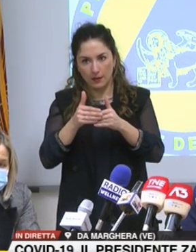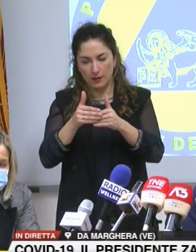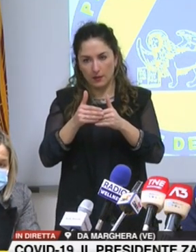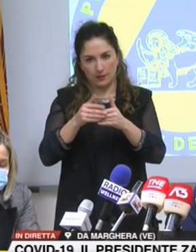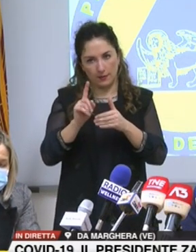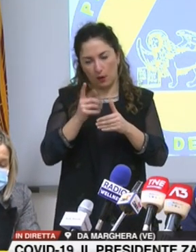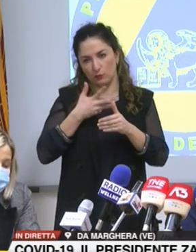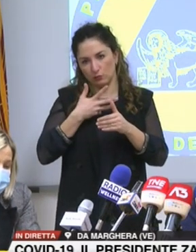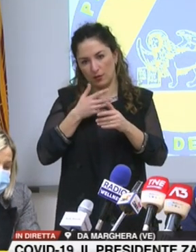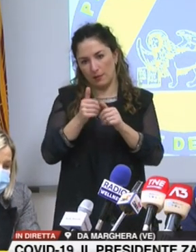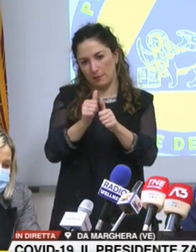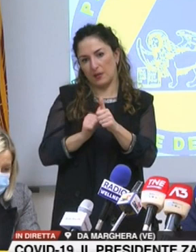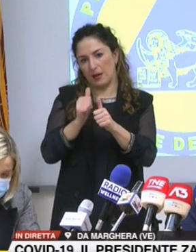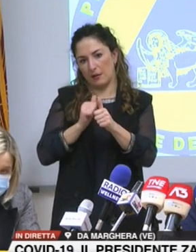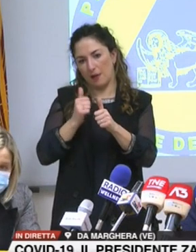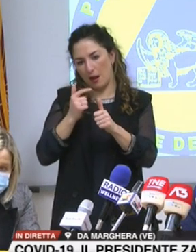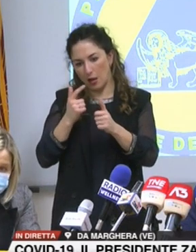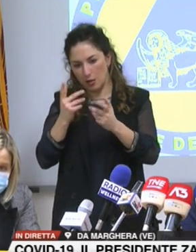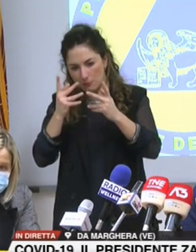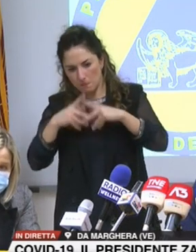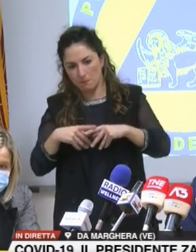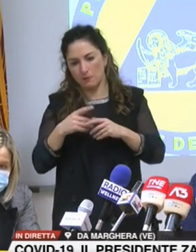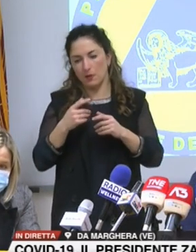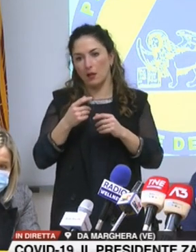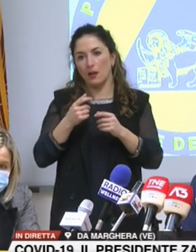che ci consentono che le dosi non vadano sprecate.